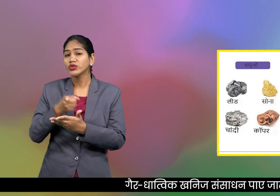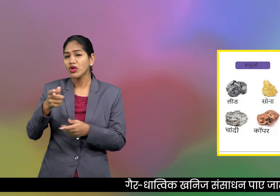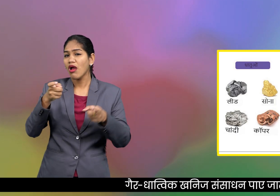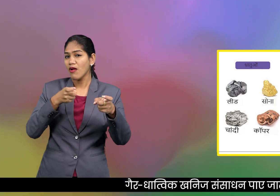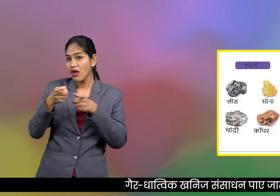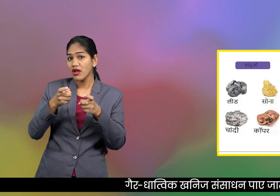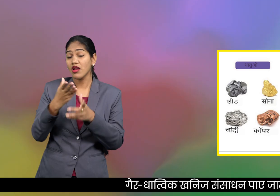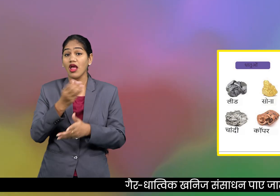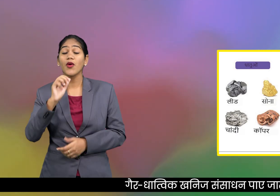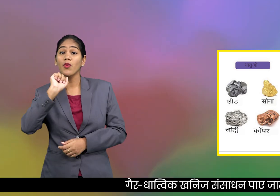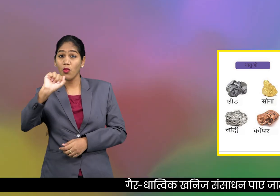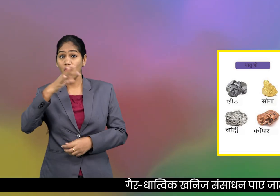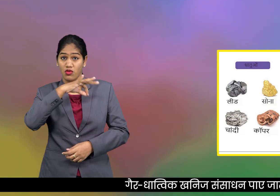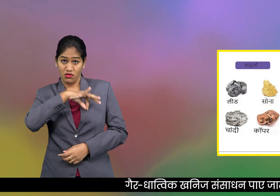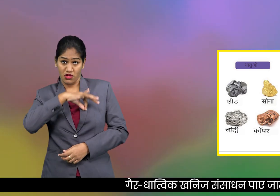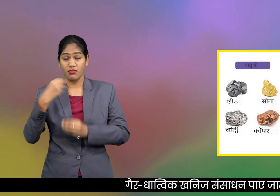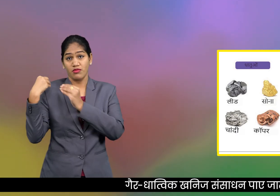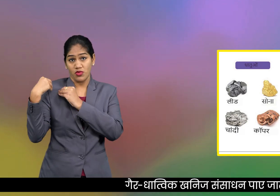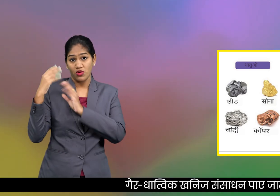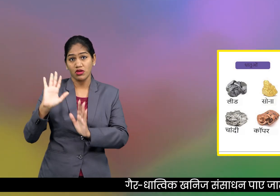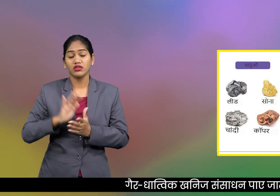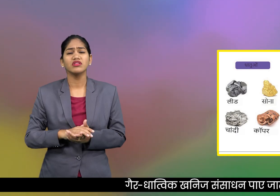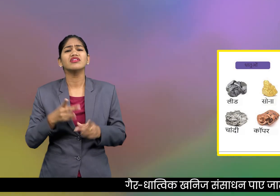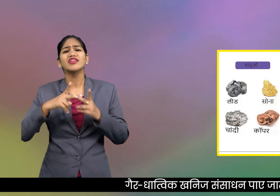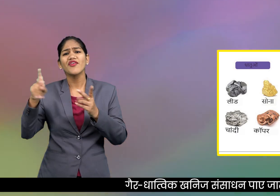गैर धात्विक खनिज संसाधन पाए जाते हैं।